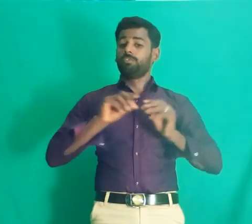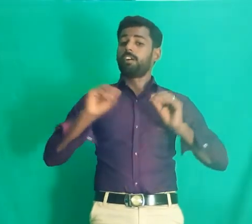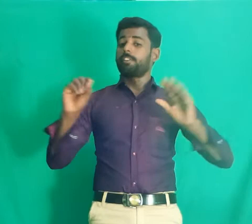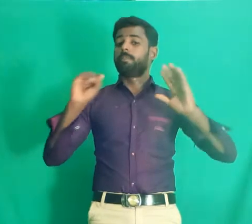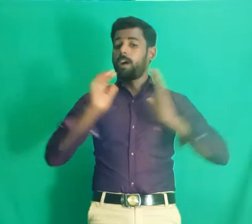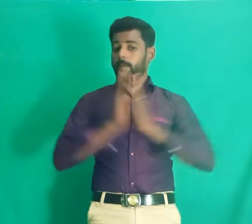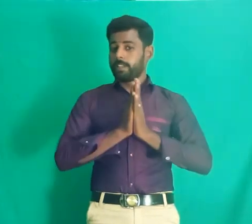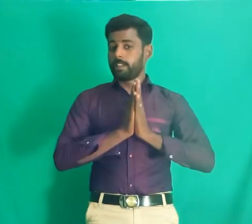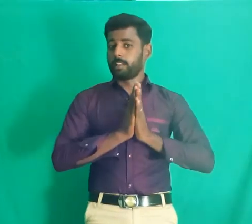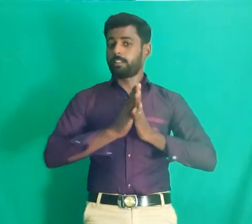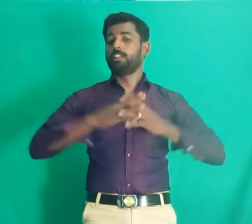விசுவாசமா